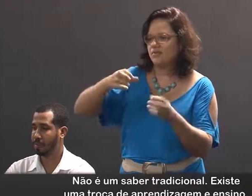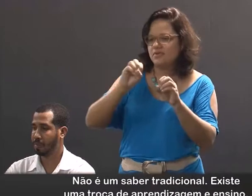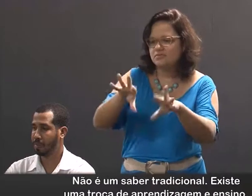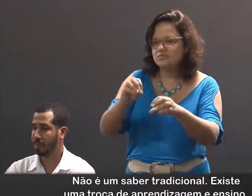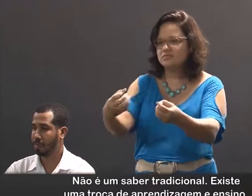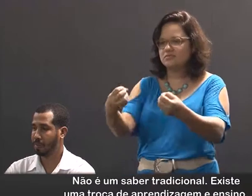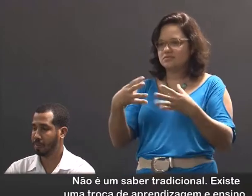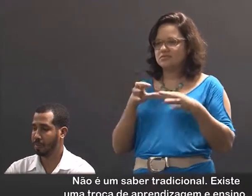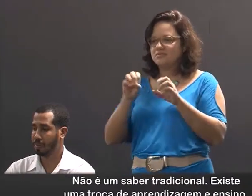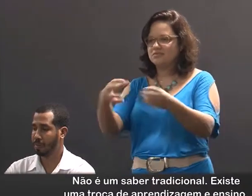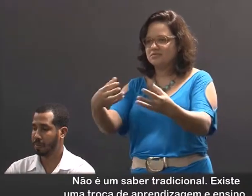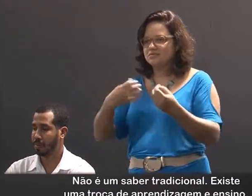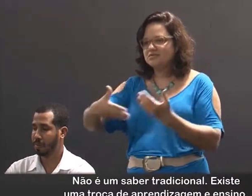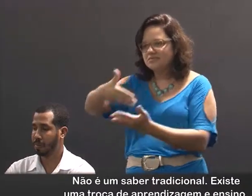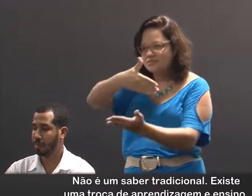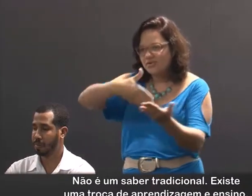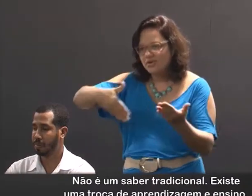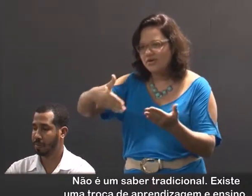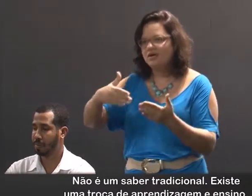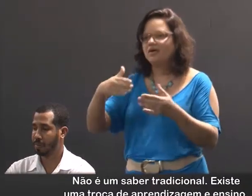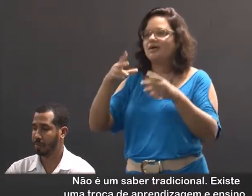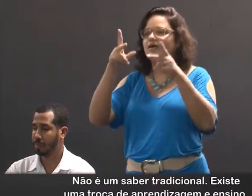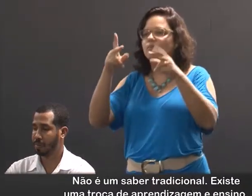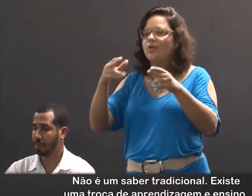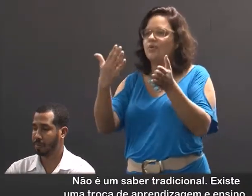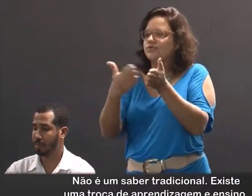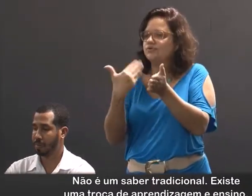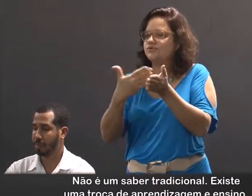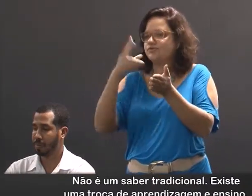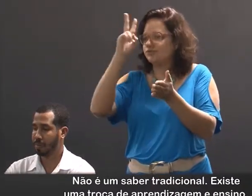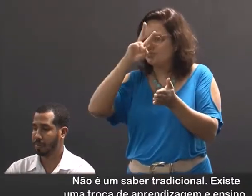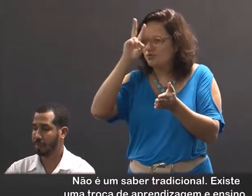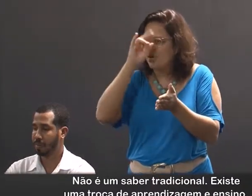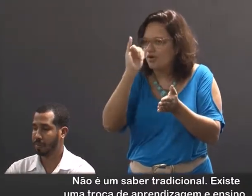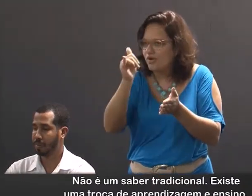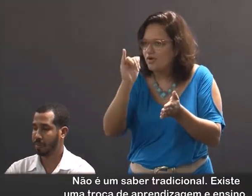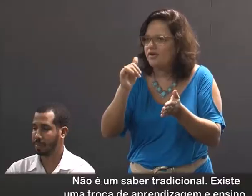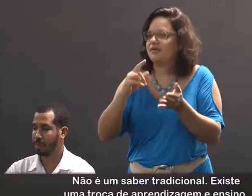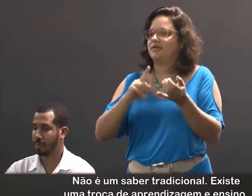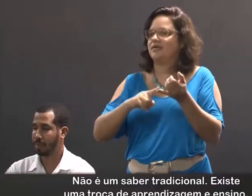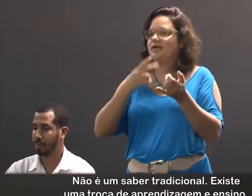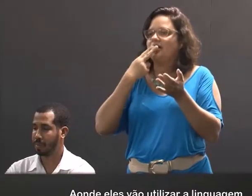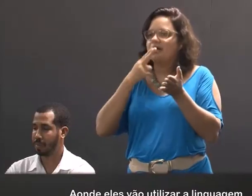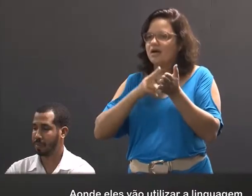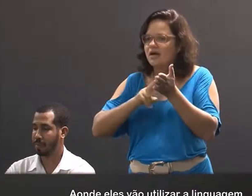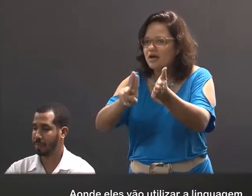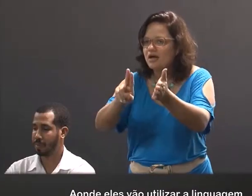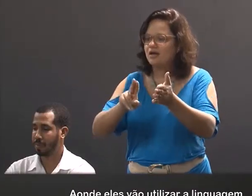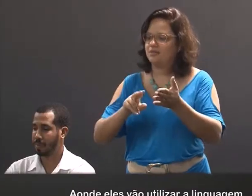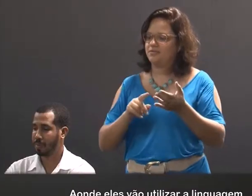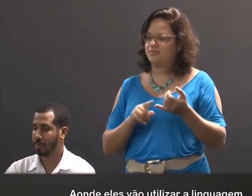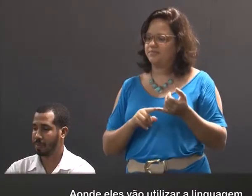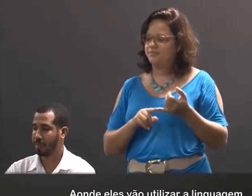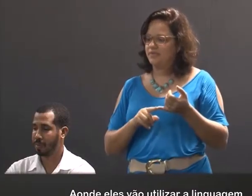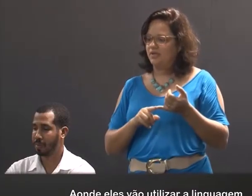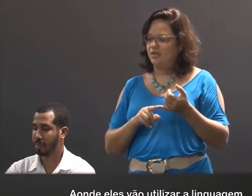saber tradicional, não. Existe uma troca de aprendizado e de ensino, onde eles vão utilizar